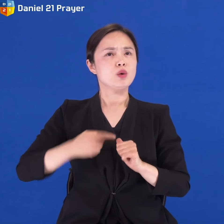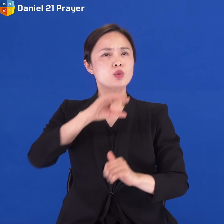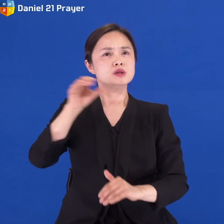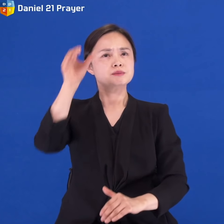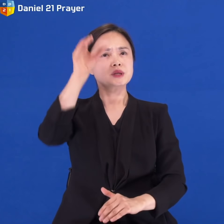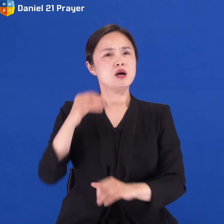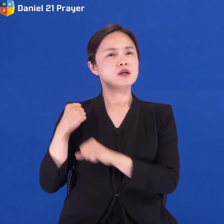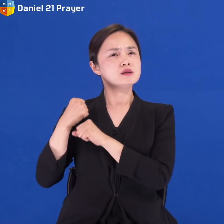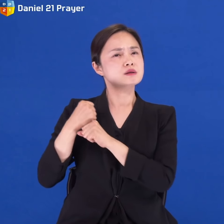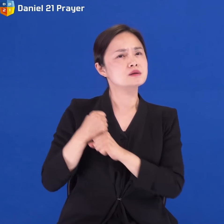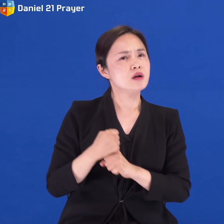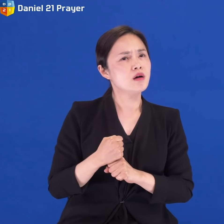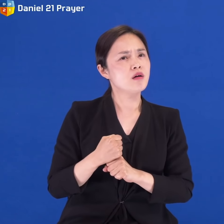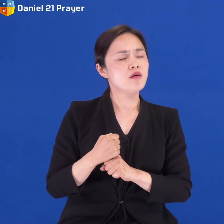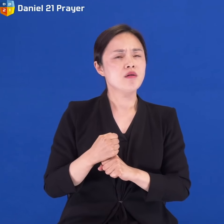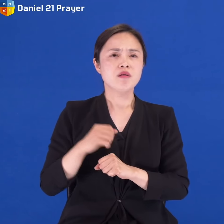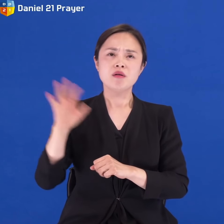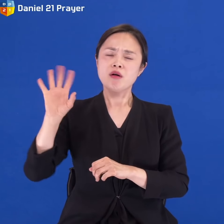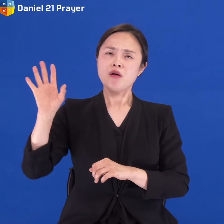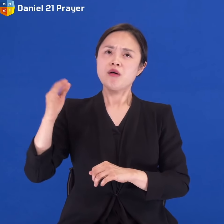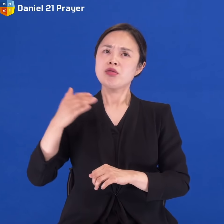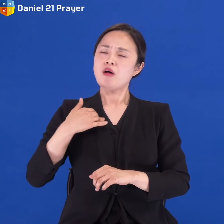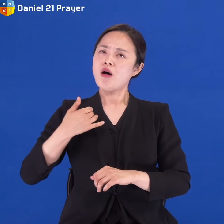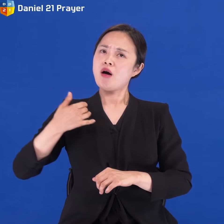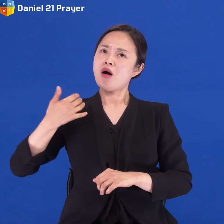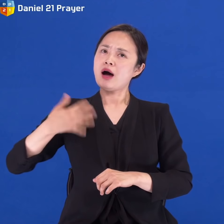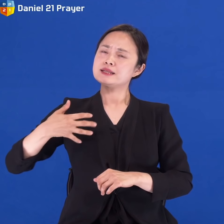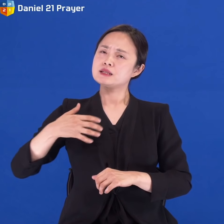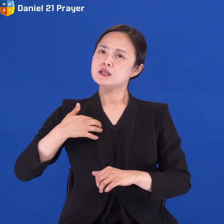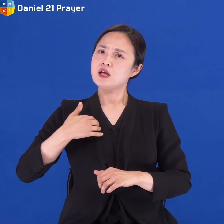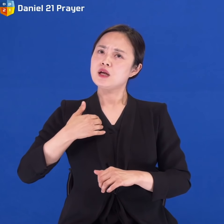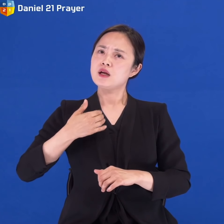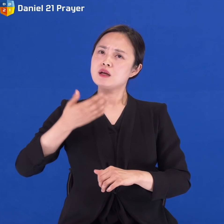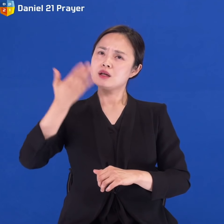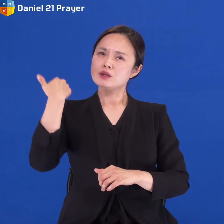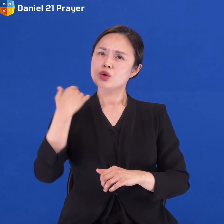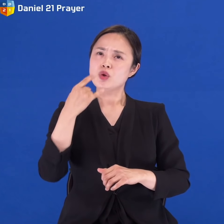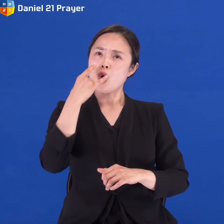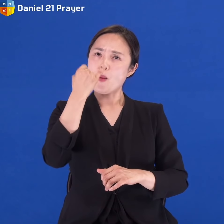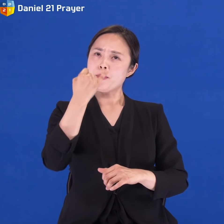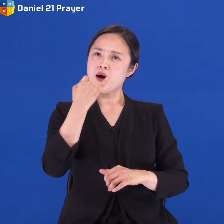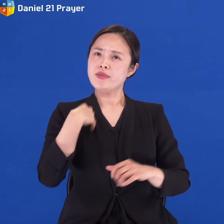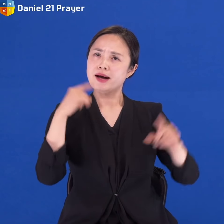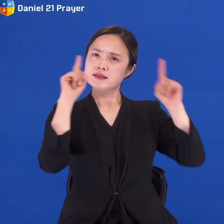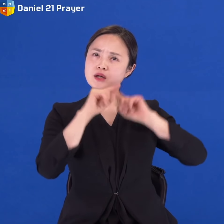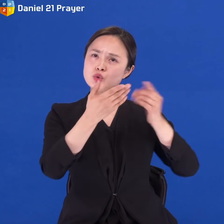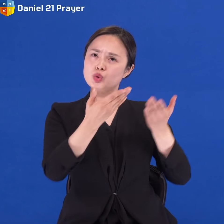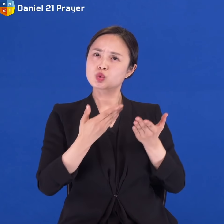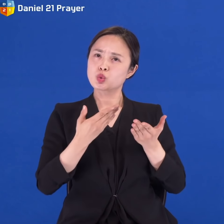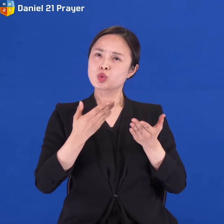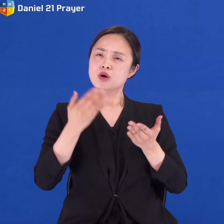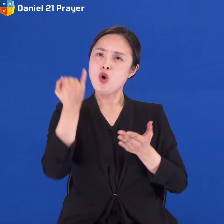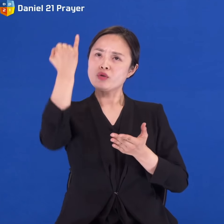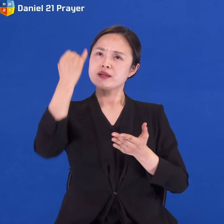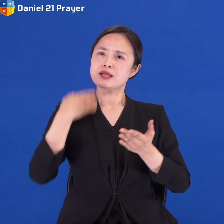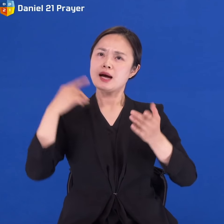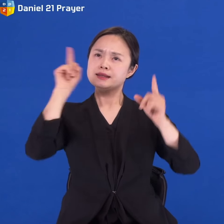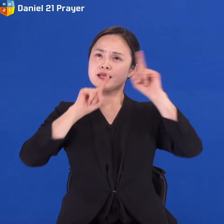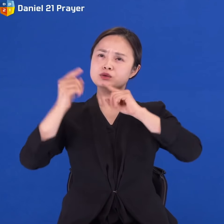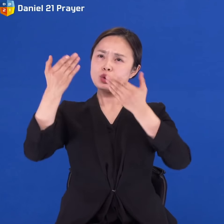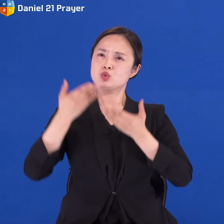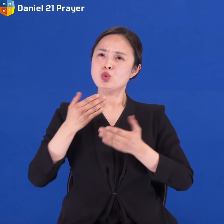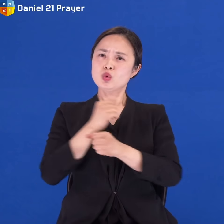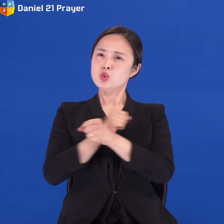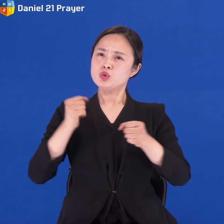됐는데 언니도 아직도 맹꽁이 같이 조용히 얌전하게 있는 게 마음에도 안 들고 그런 상태였습니다. 그래서 이렇게